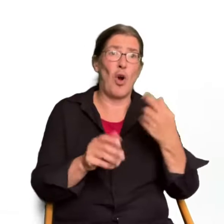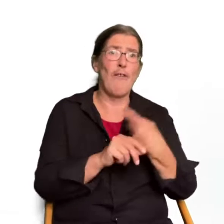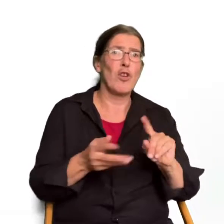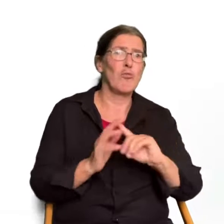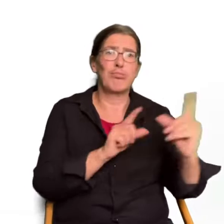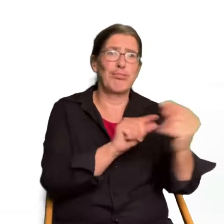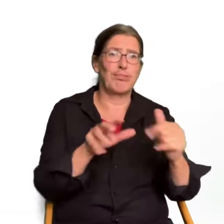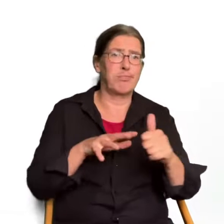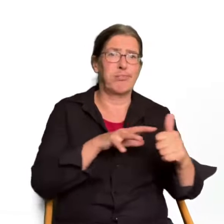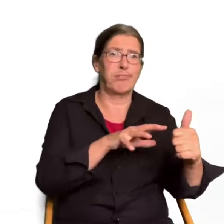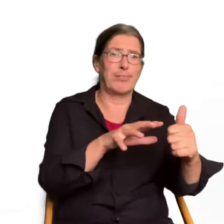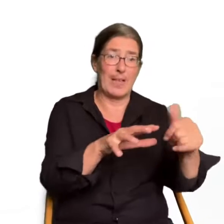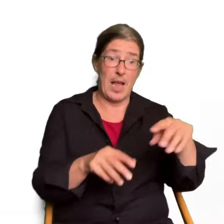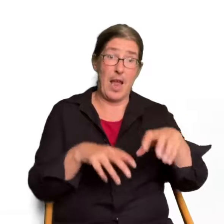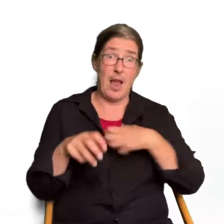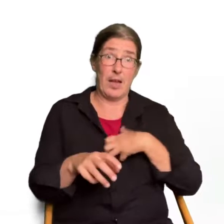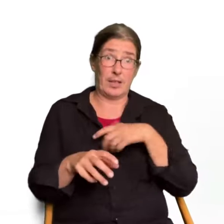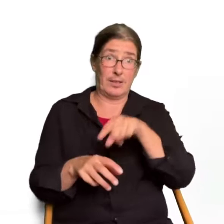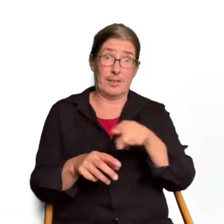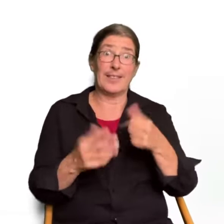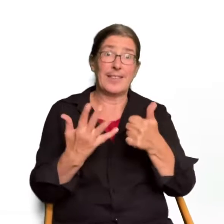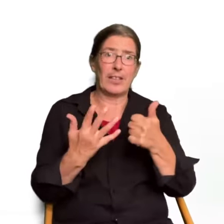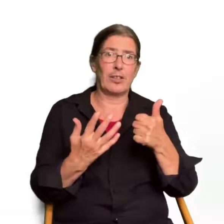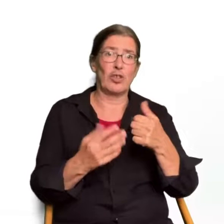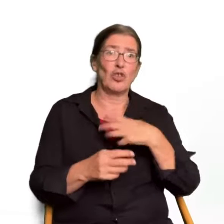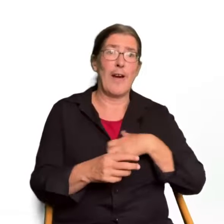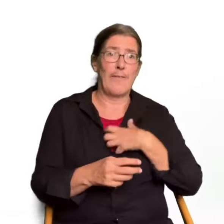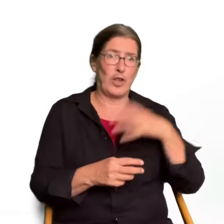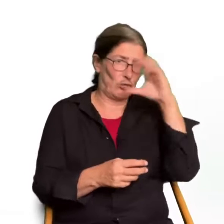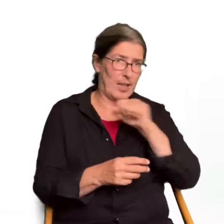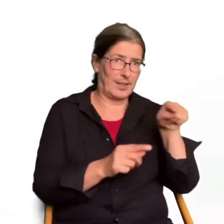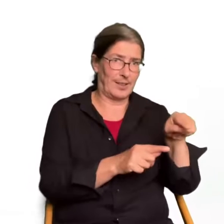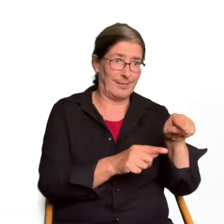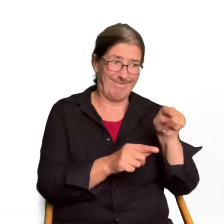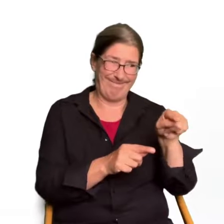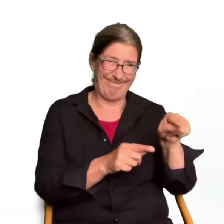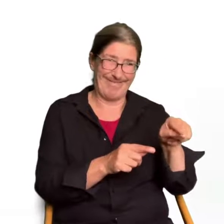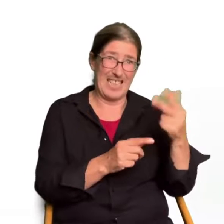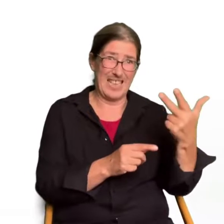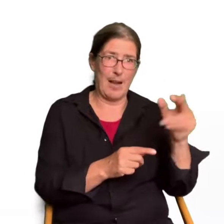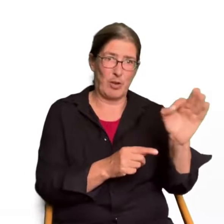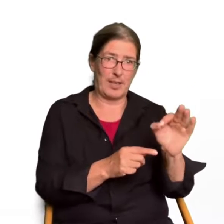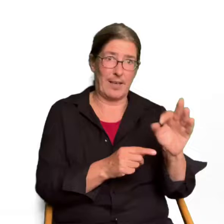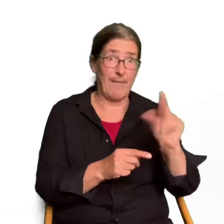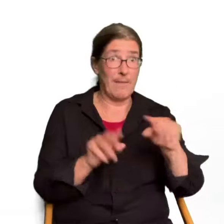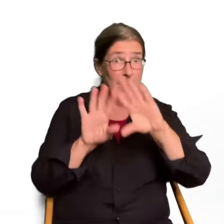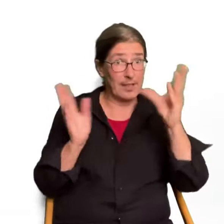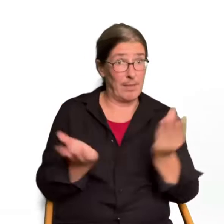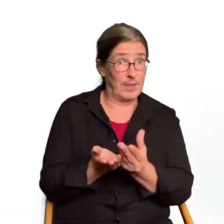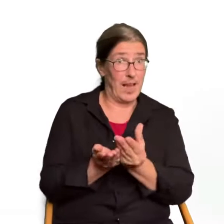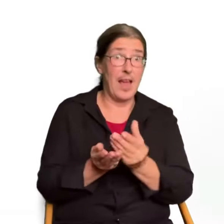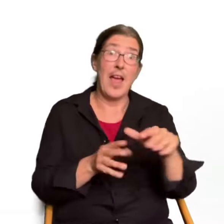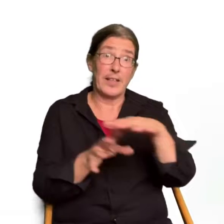ist in seiner Herde gibt es sechs schwarze Schafe das sind drei Prozent von seiner gesamtherde